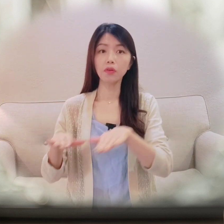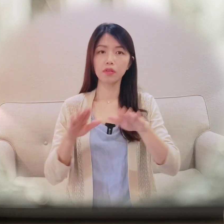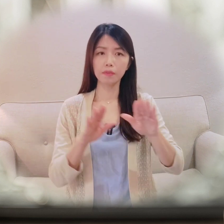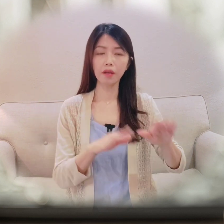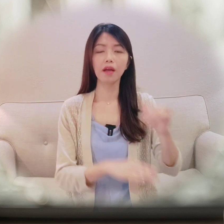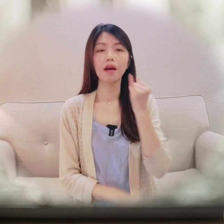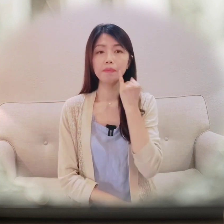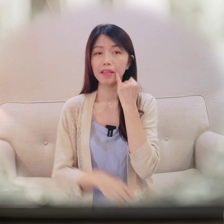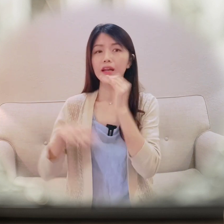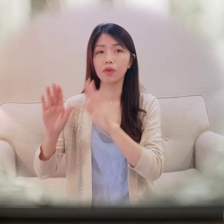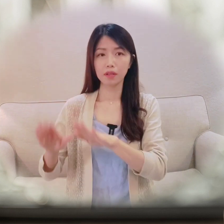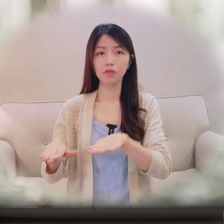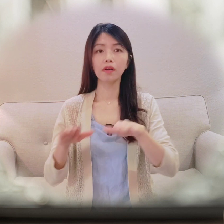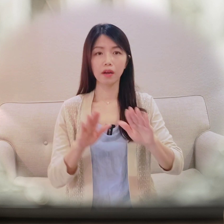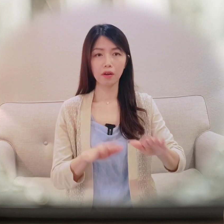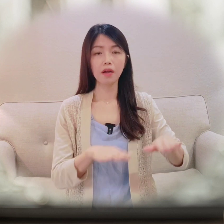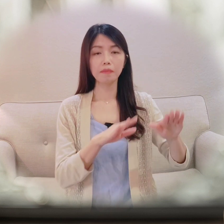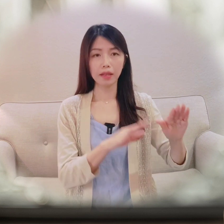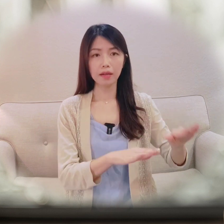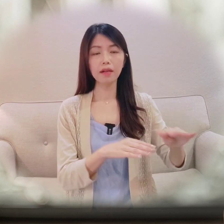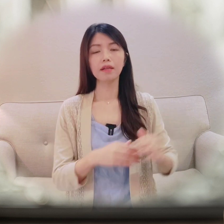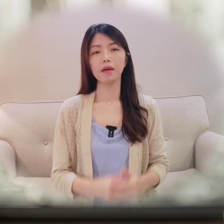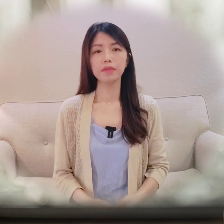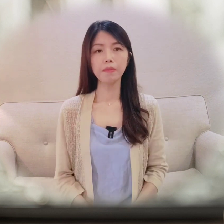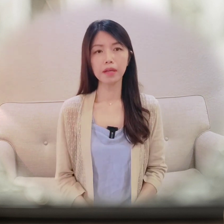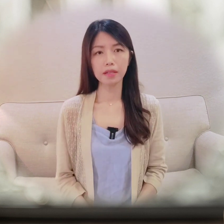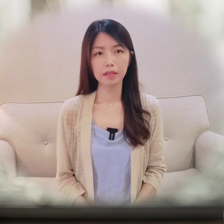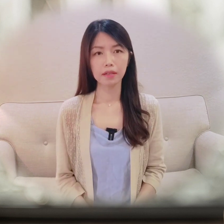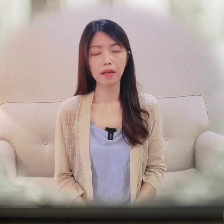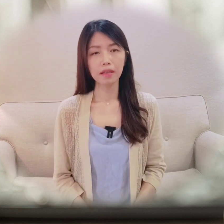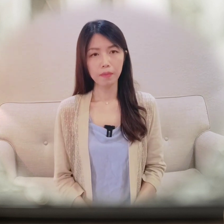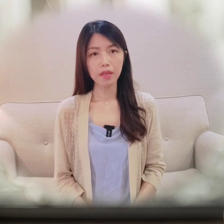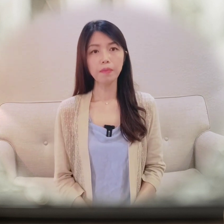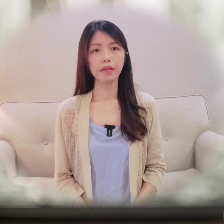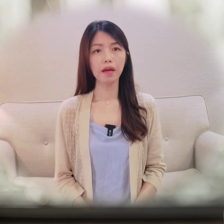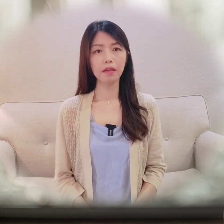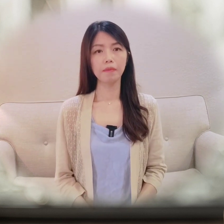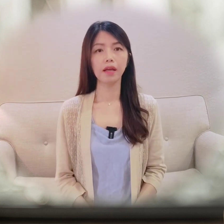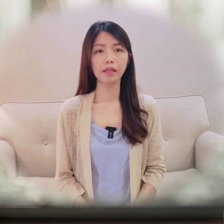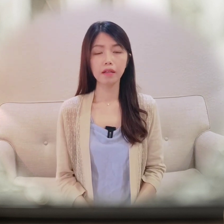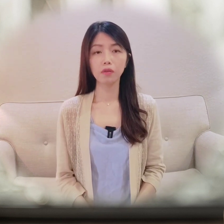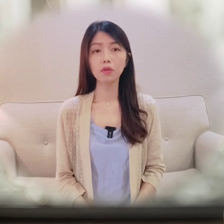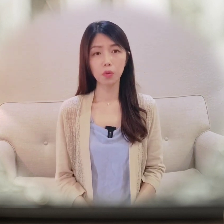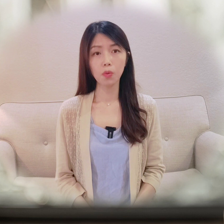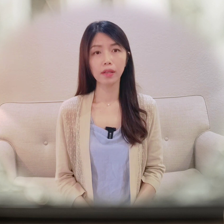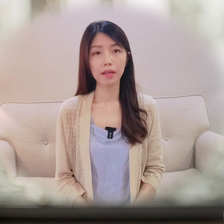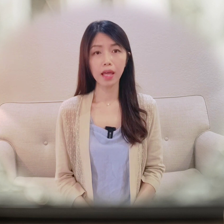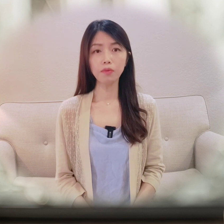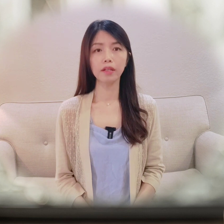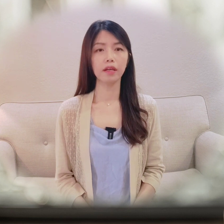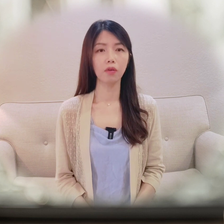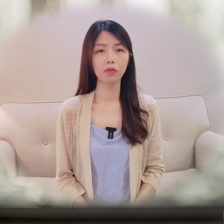이렇게 표현해 주시면 바다라고 한 뜻의 수어가 돼요. 바다를 잠잠하게 하시듯. 잠잠하다, 맥락에 따라서는